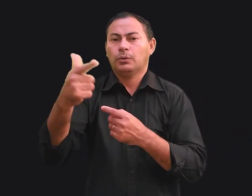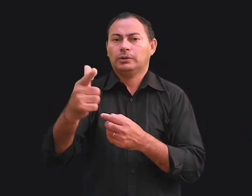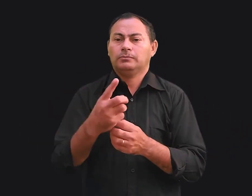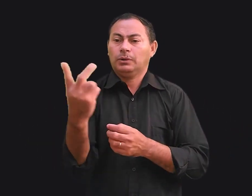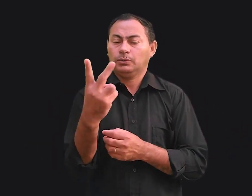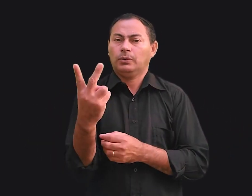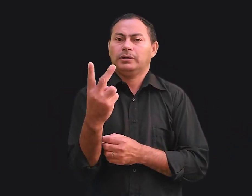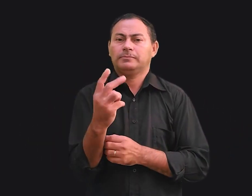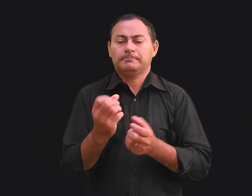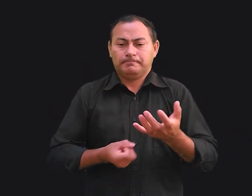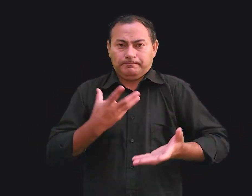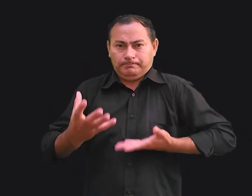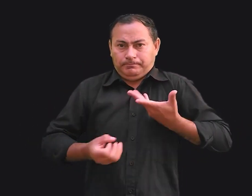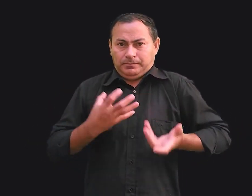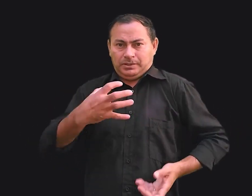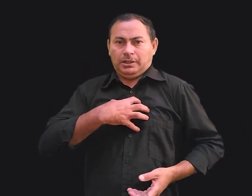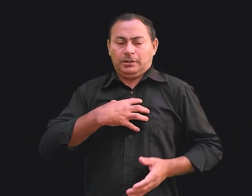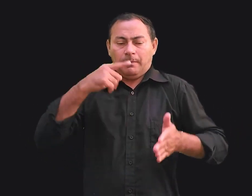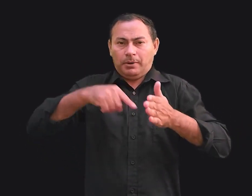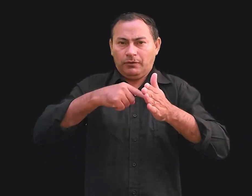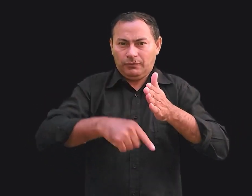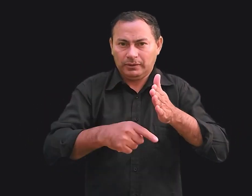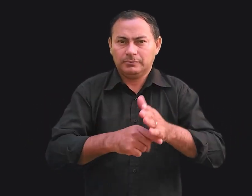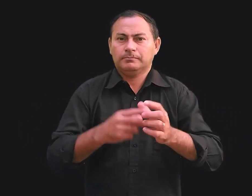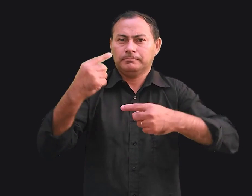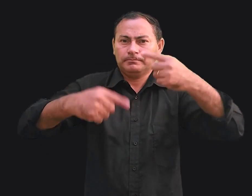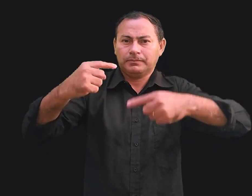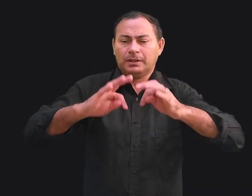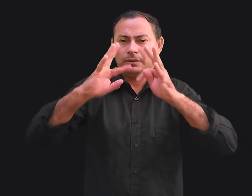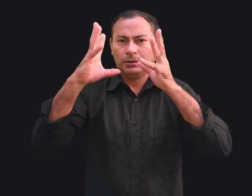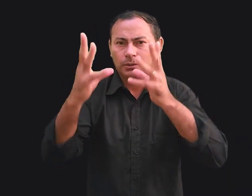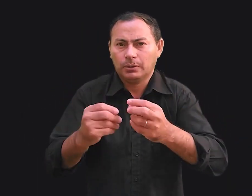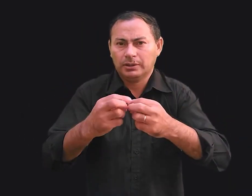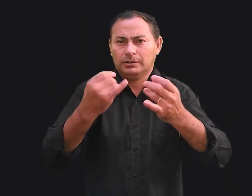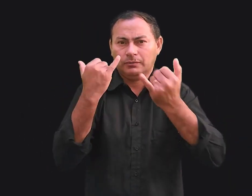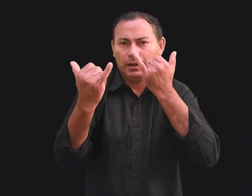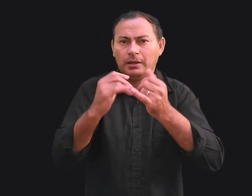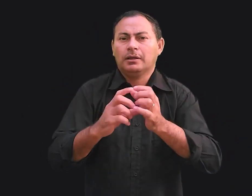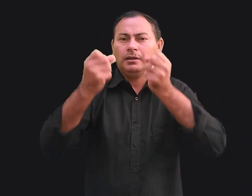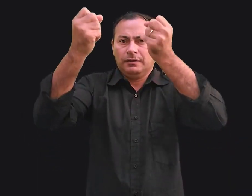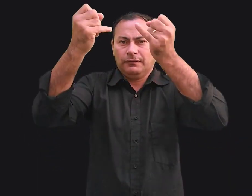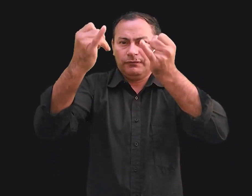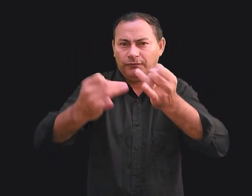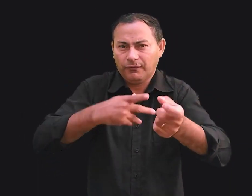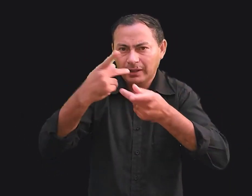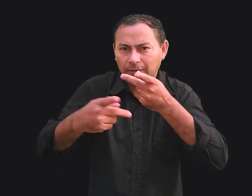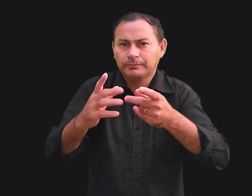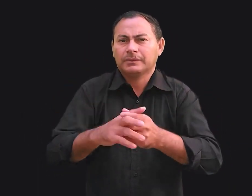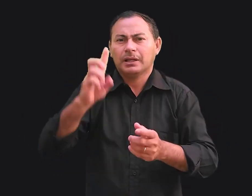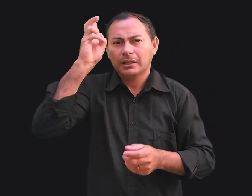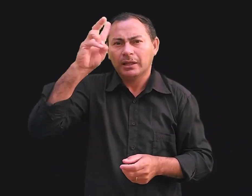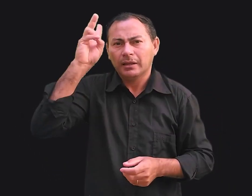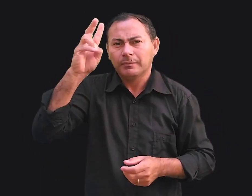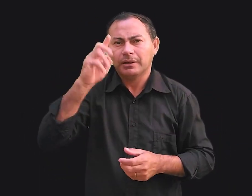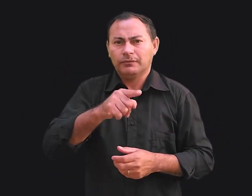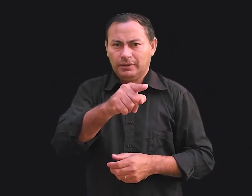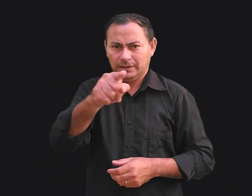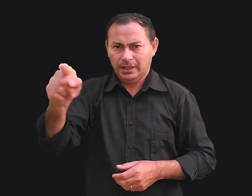outro e os dois se expressam de maneira profunda, tratando de todas essas questões que abordamos. Lembre-se que quando você e